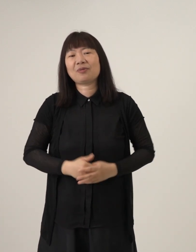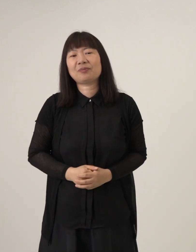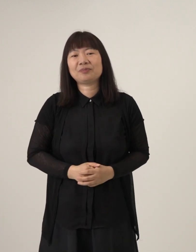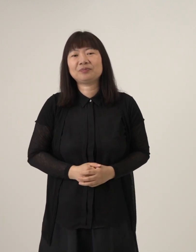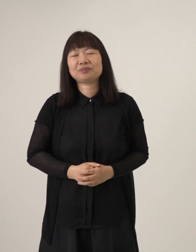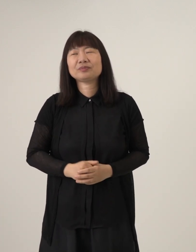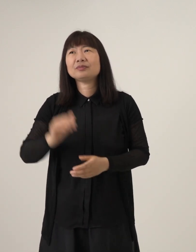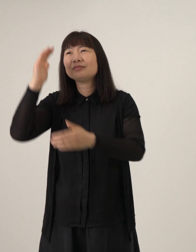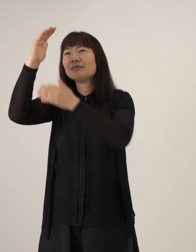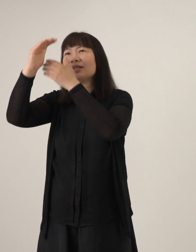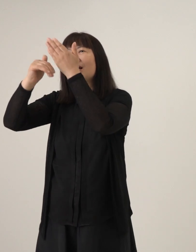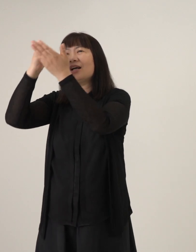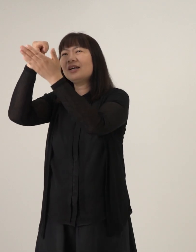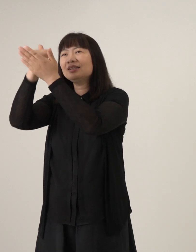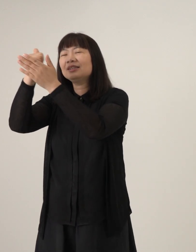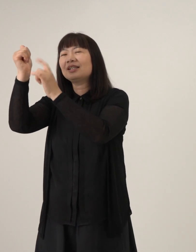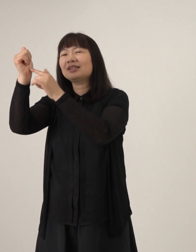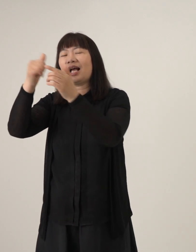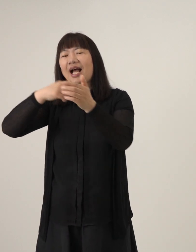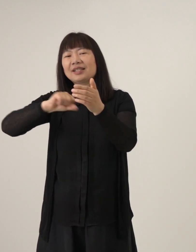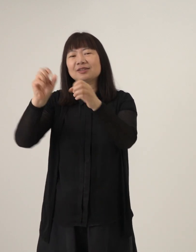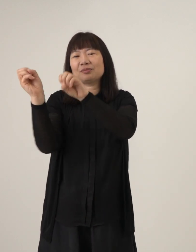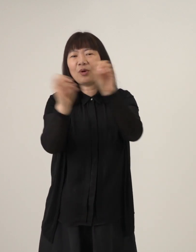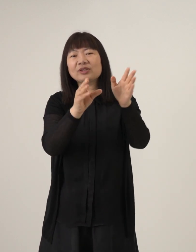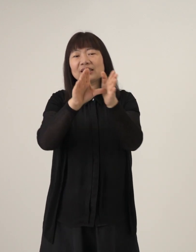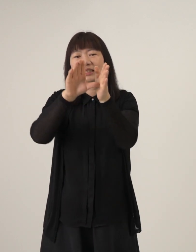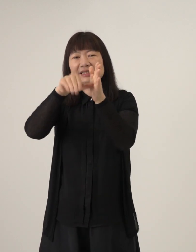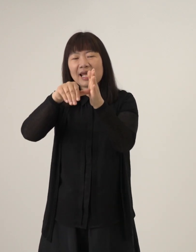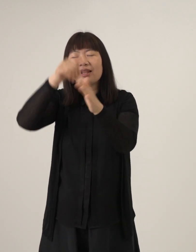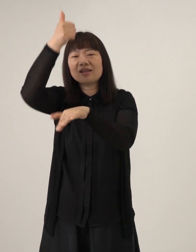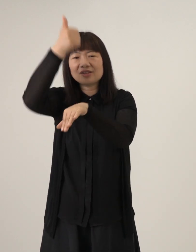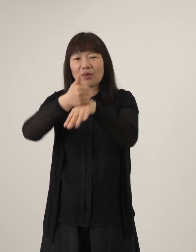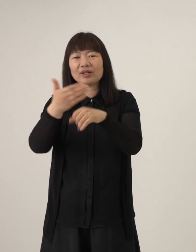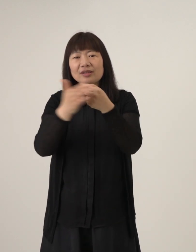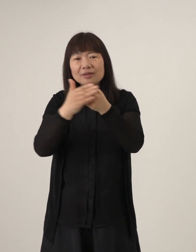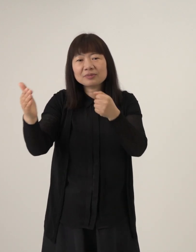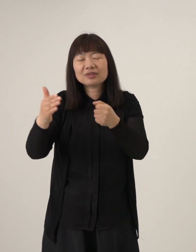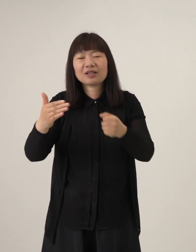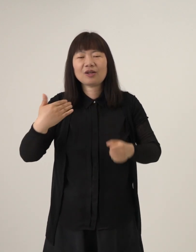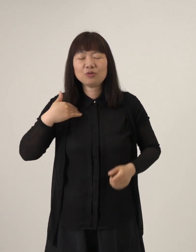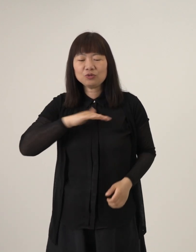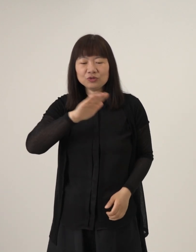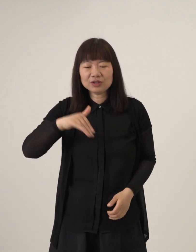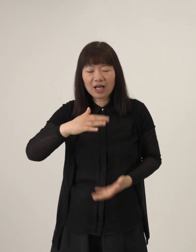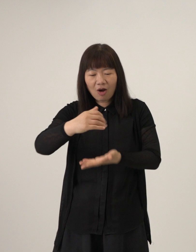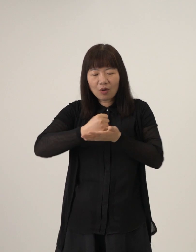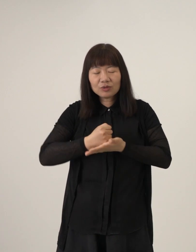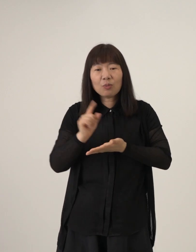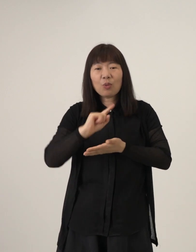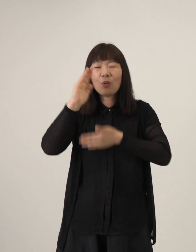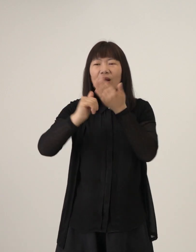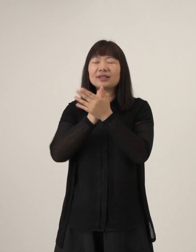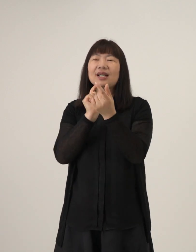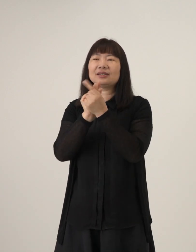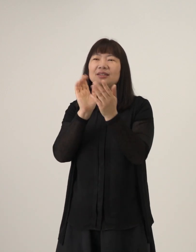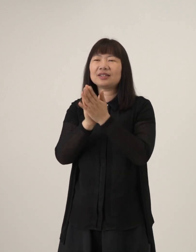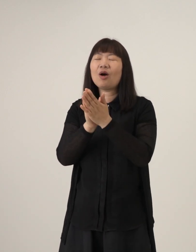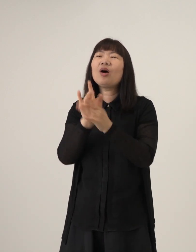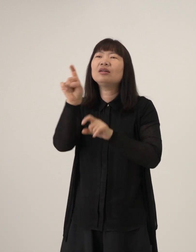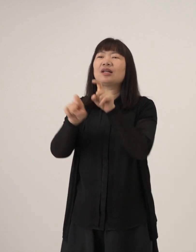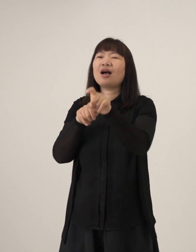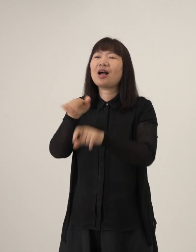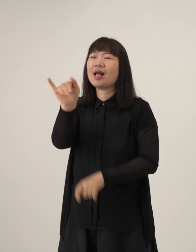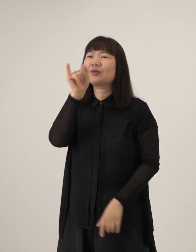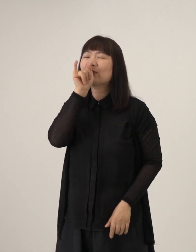그분이 버림당하는 결과로 우리에게는 뭐가 이루어진 거죠? 하나님에게로 직접 나아가는